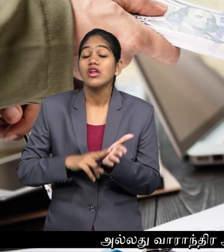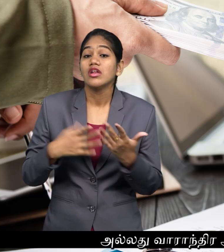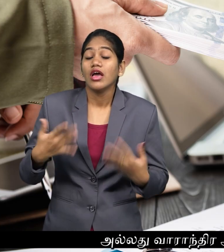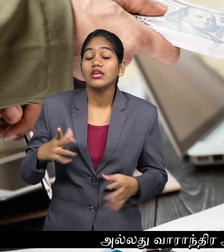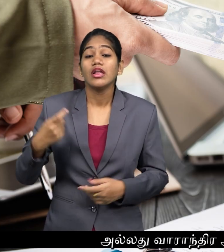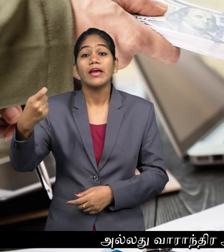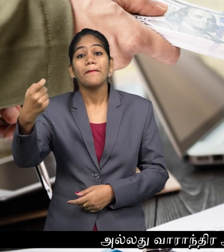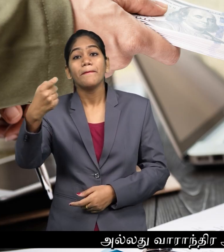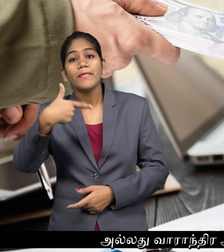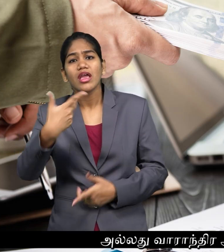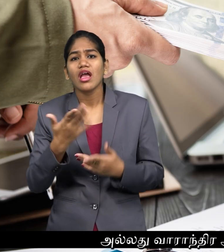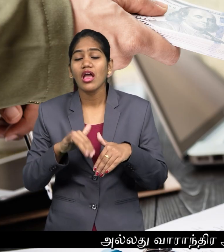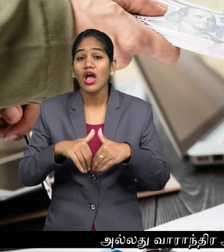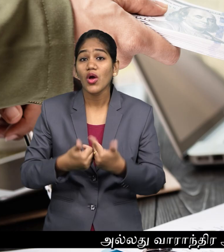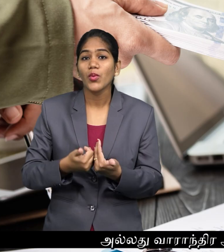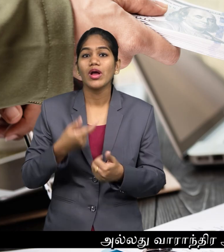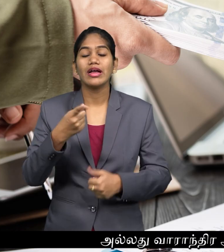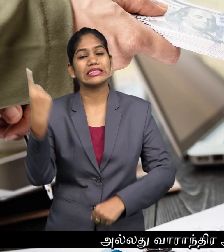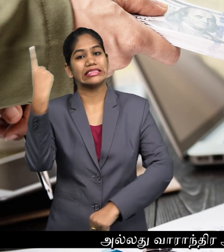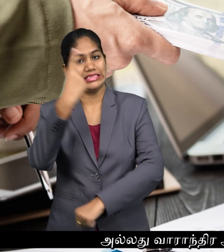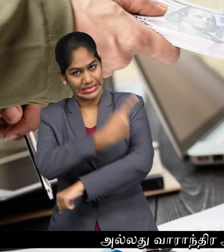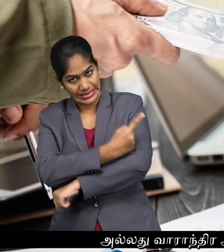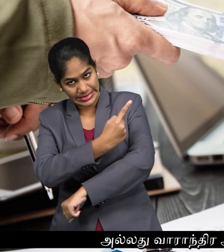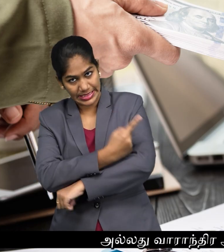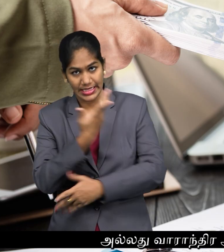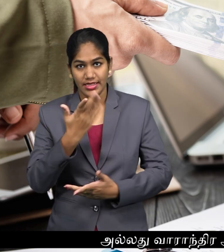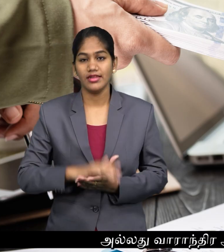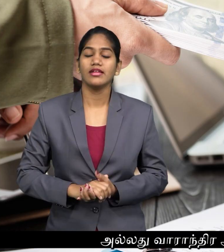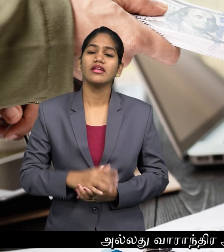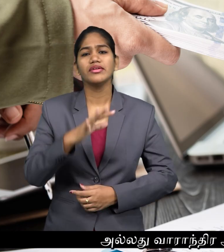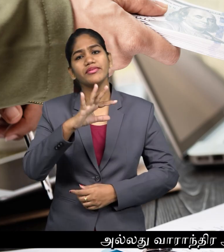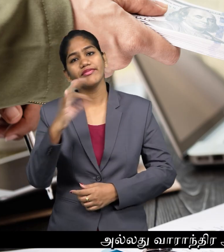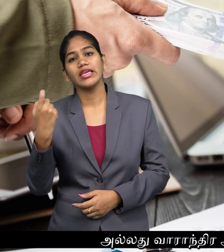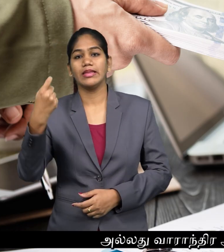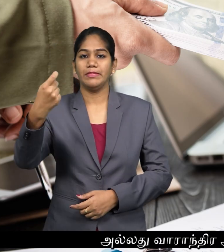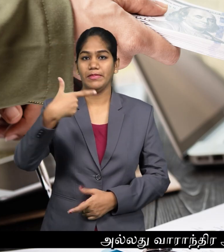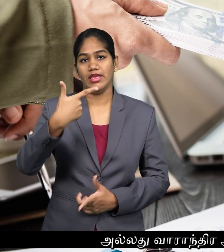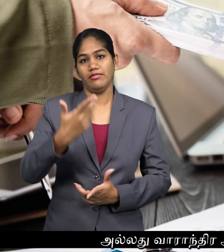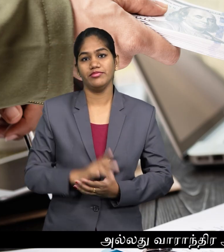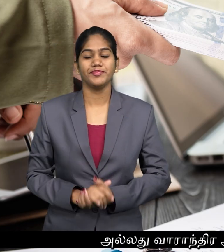அல்லது வாராந்திர அடிப்படையில் செலுத்தப்படும்.